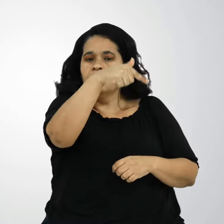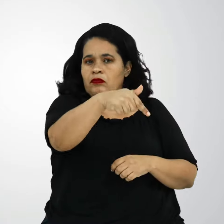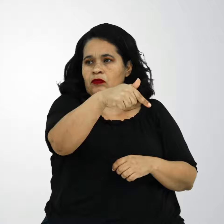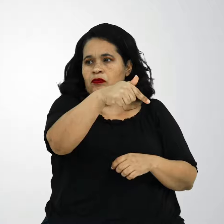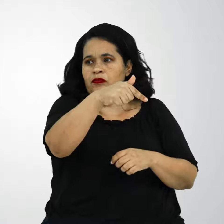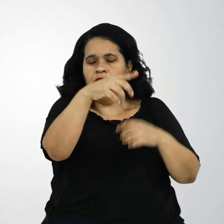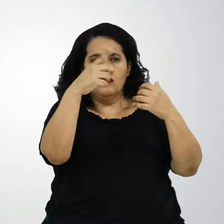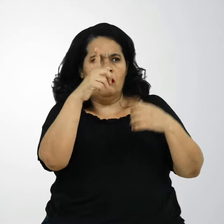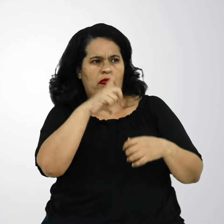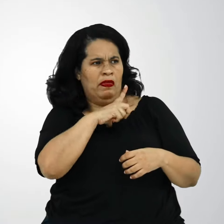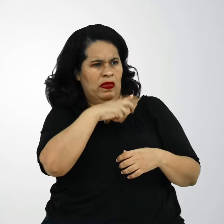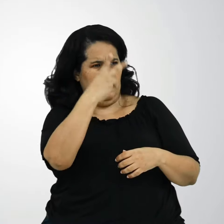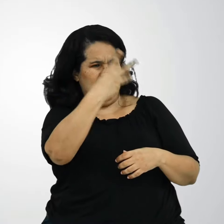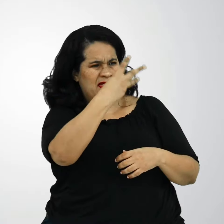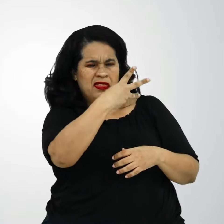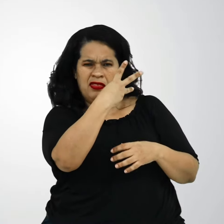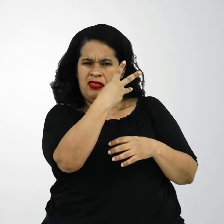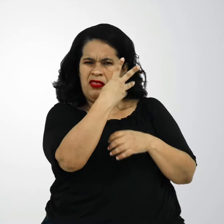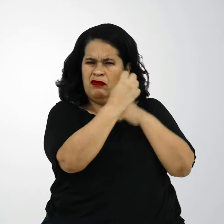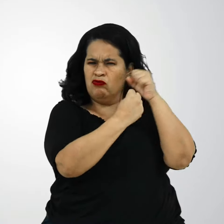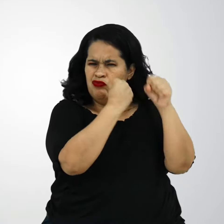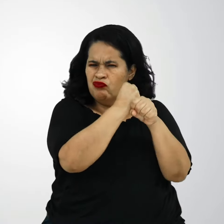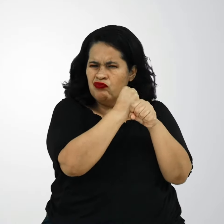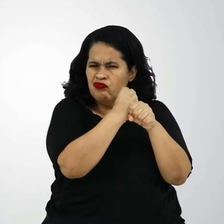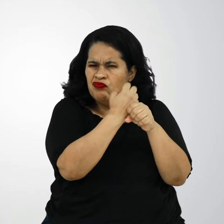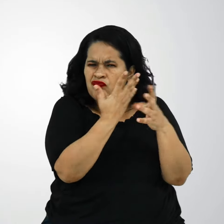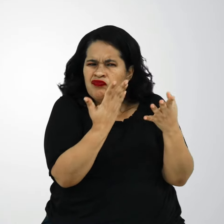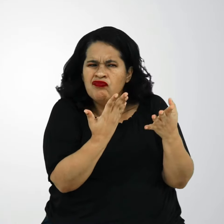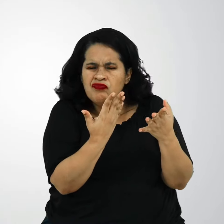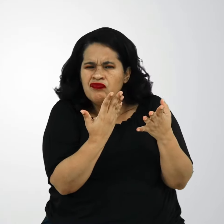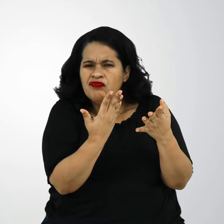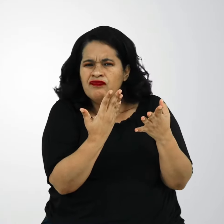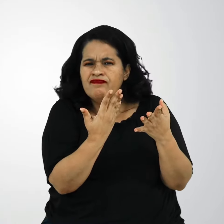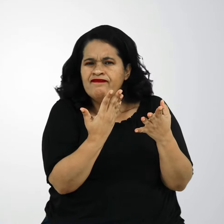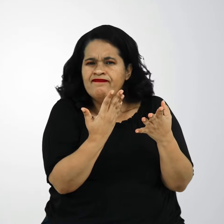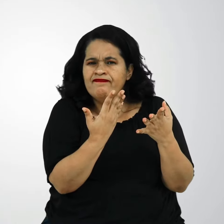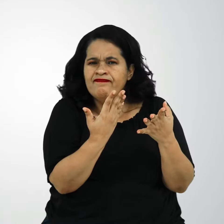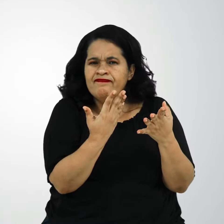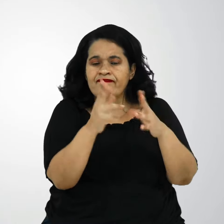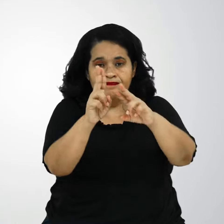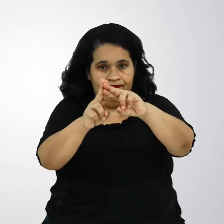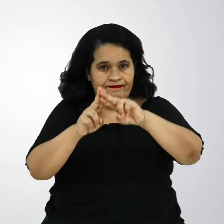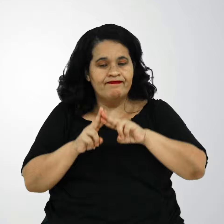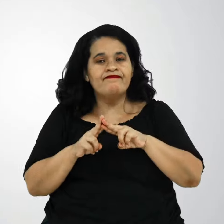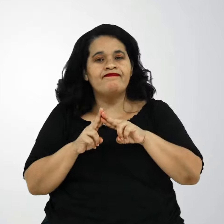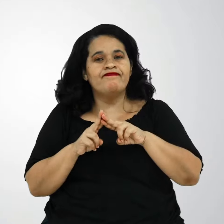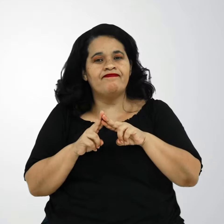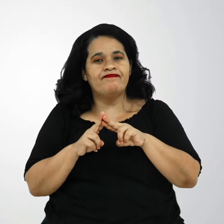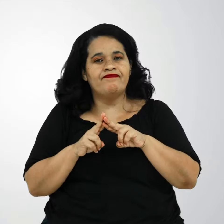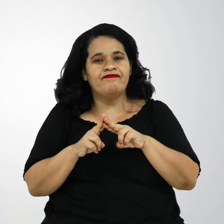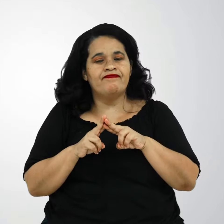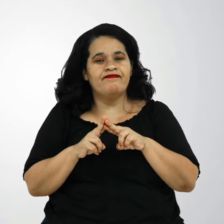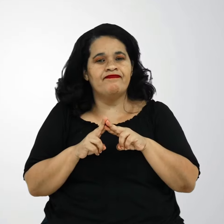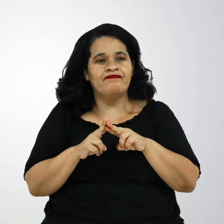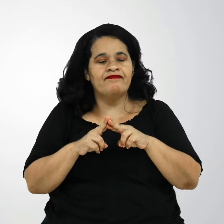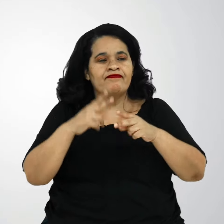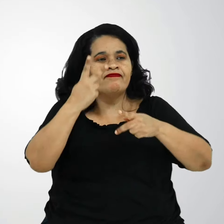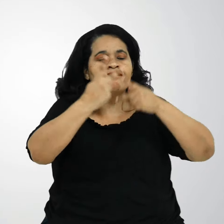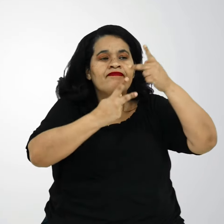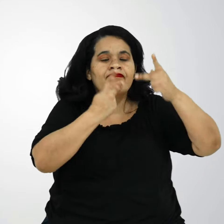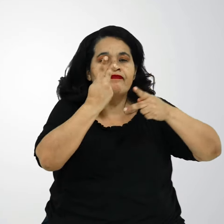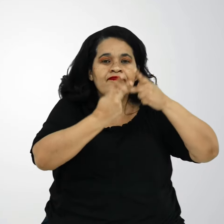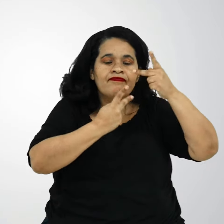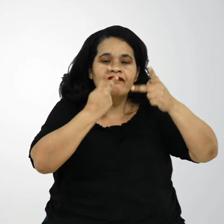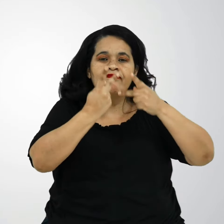anos. Não pode ser mais nem menos, porque senão não bate a conta. E aí, por isso, chegam a negar essa